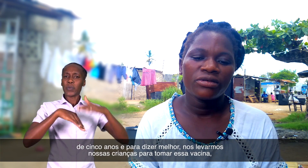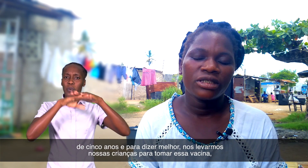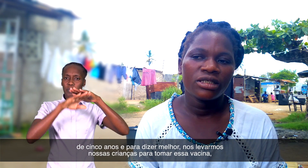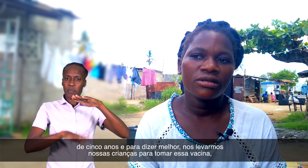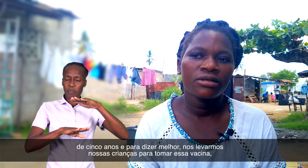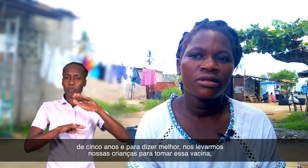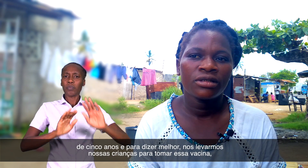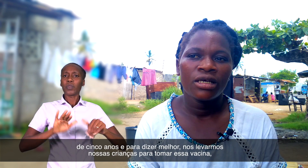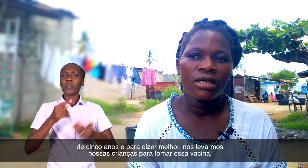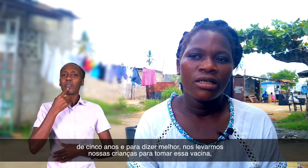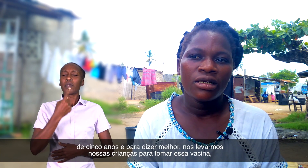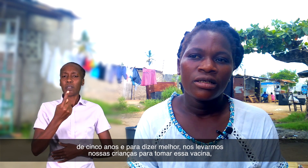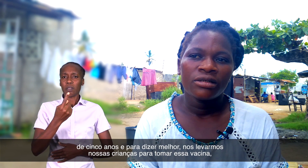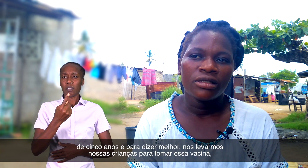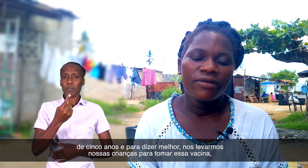melhor nós